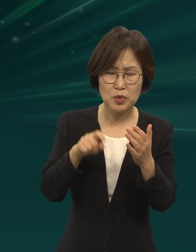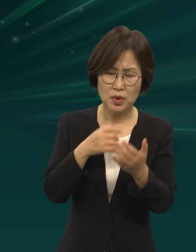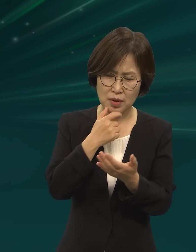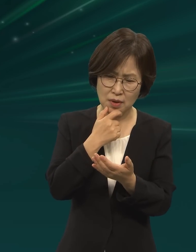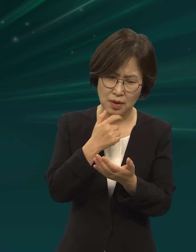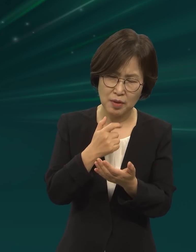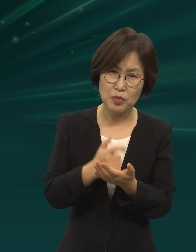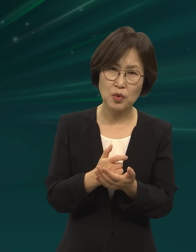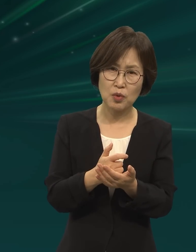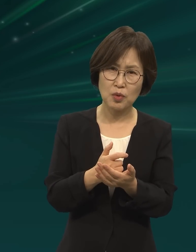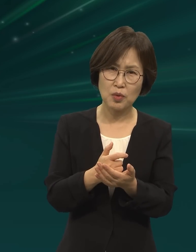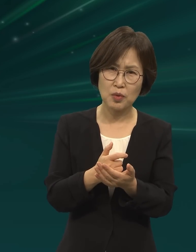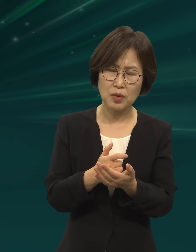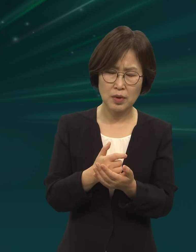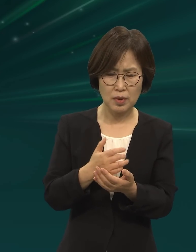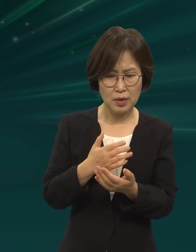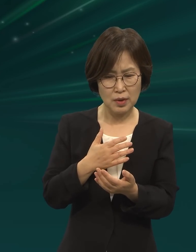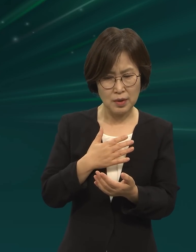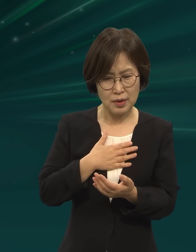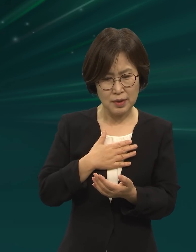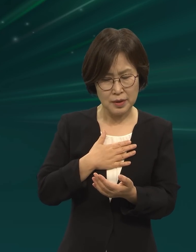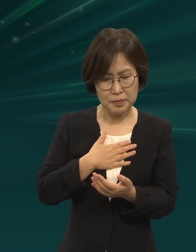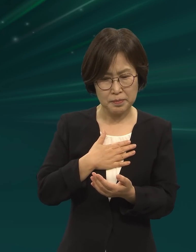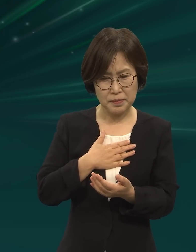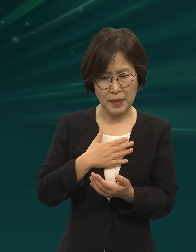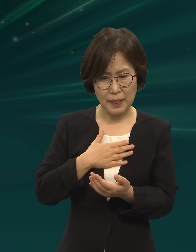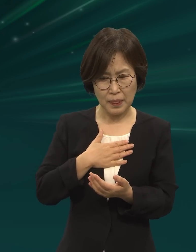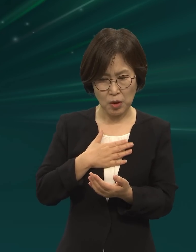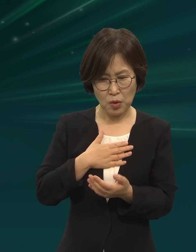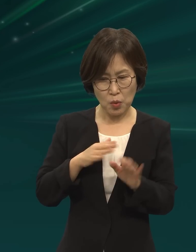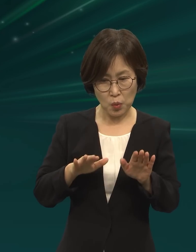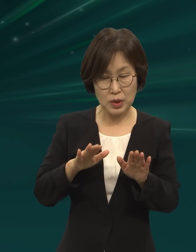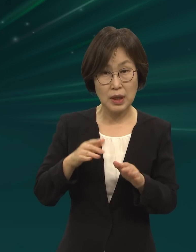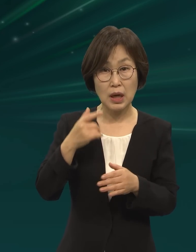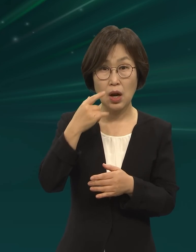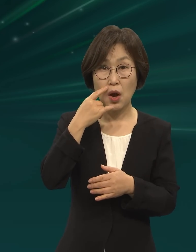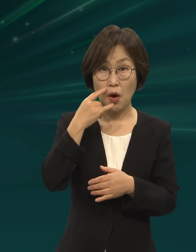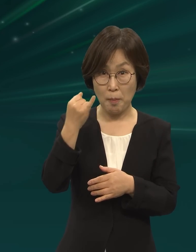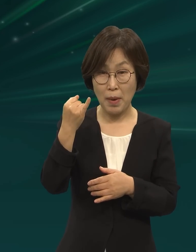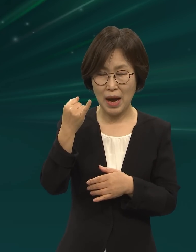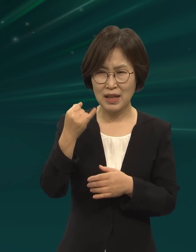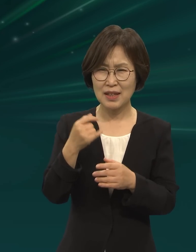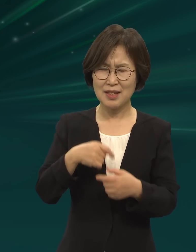나와요. 전도나, 오늘 네 엄마한테 말하고 교회 데리고 가라.